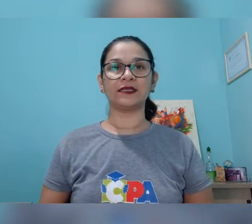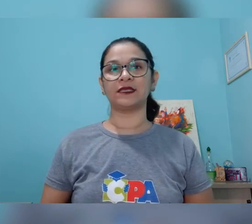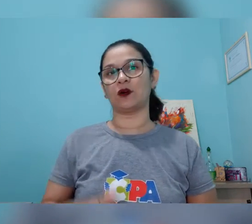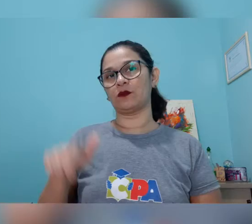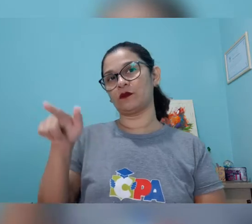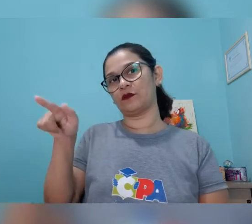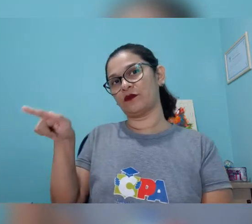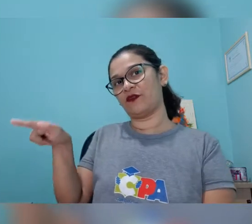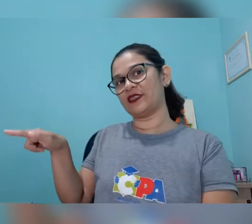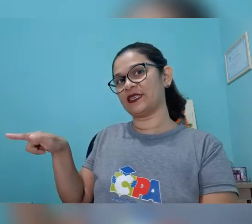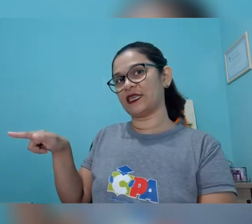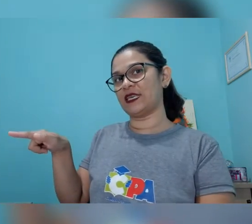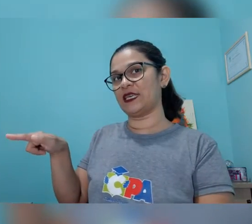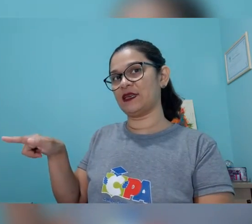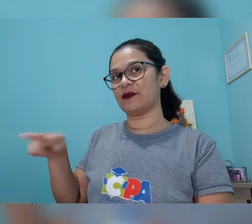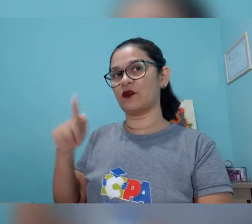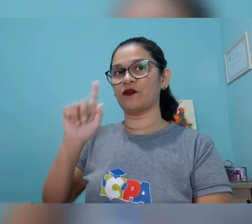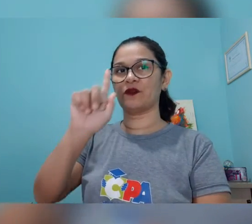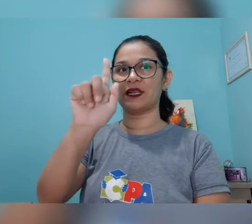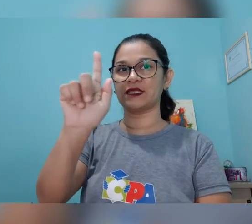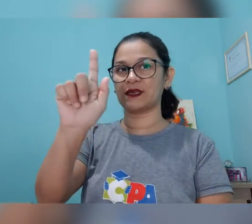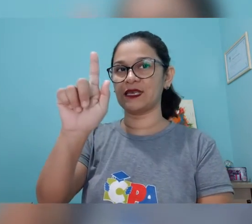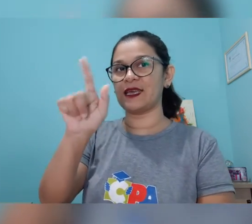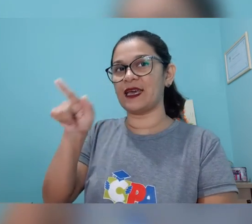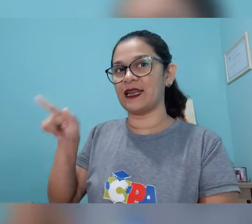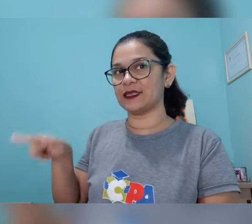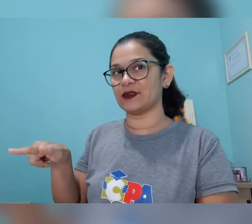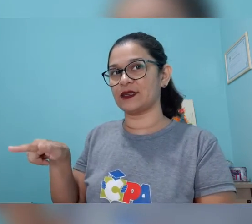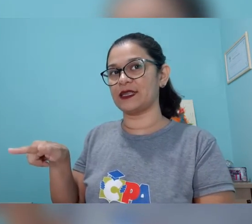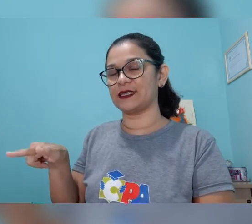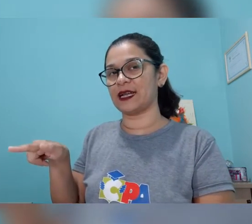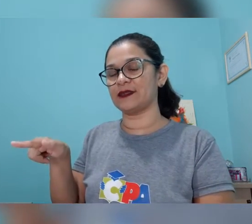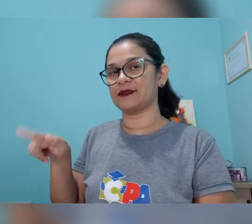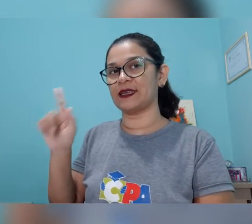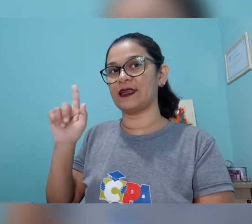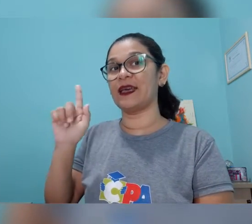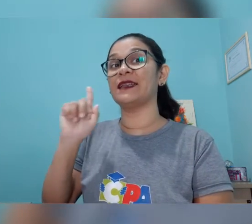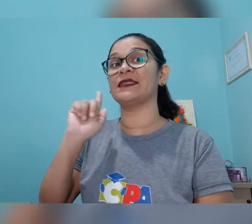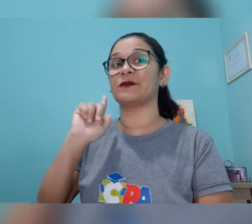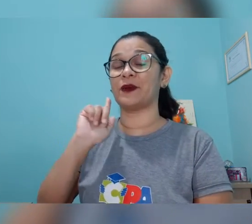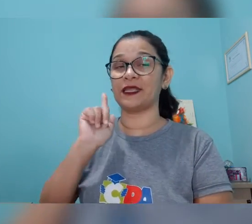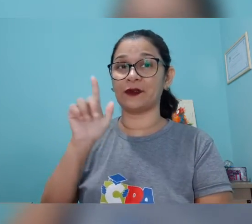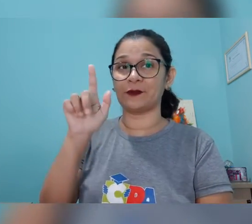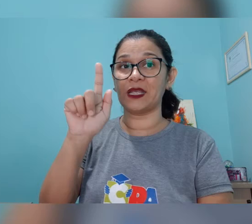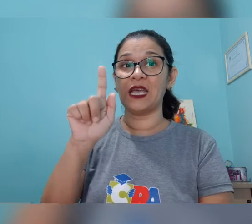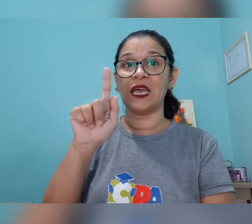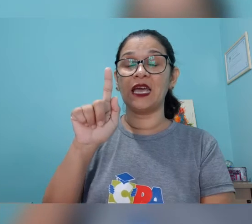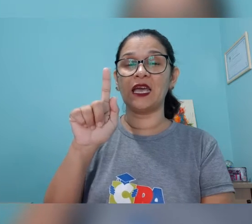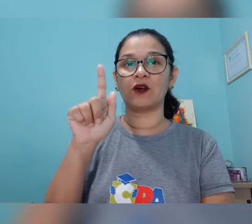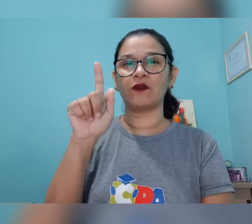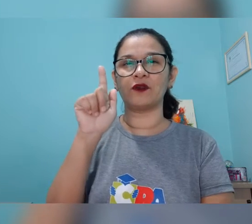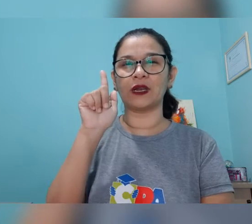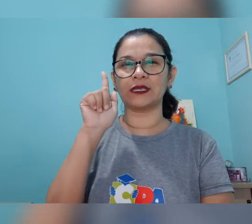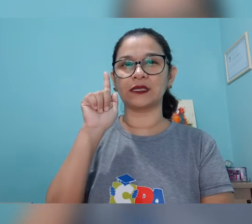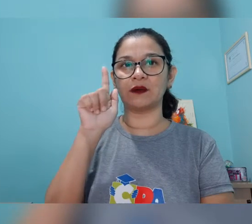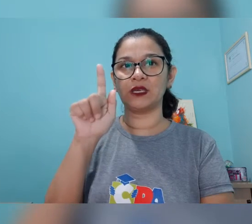assim, ó. Fez aqui, configuração aqui em L, só que deitado, né? L não, perdão. É configuração